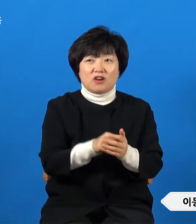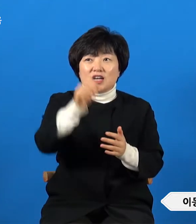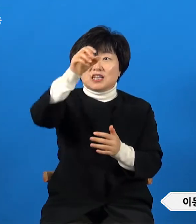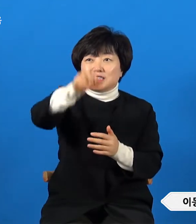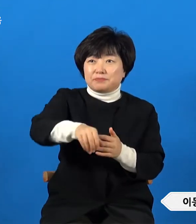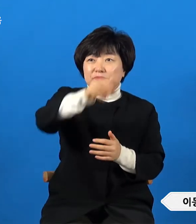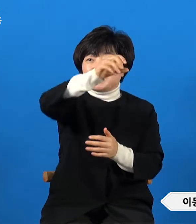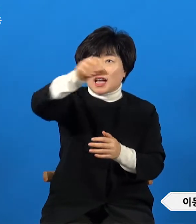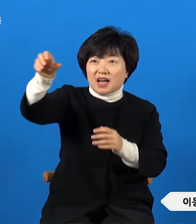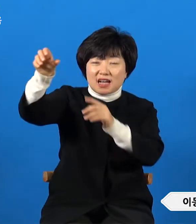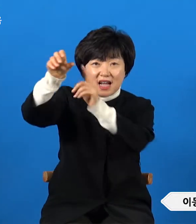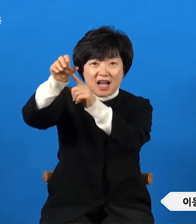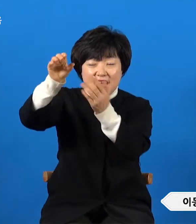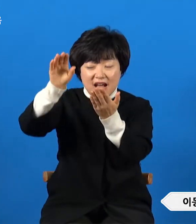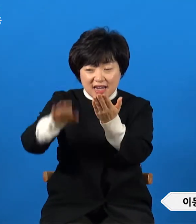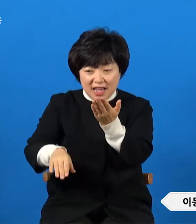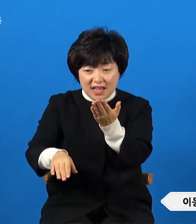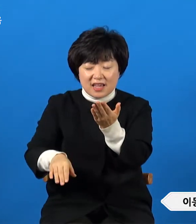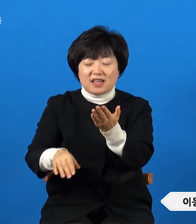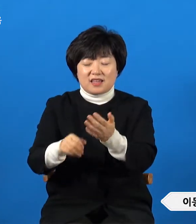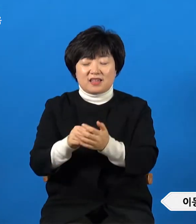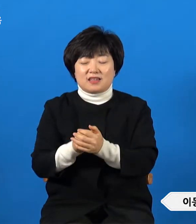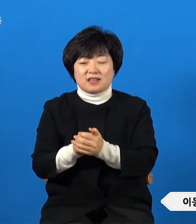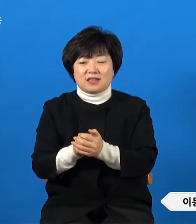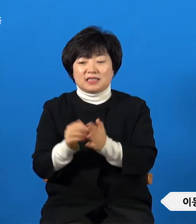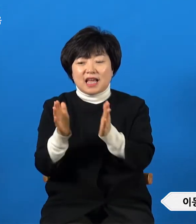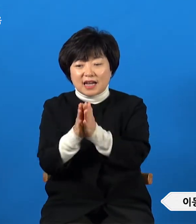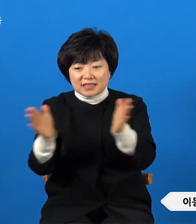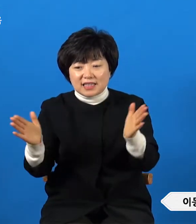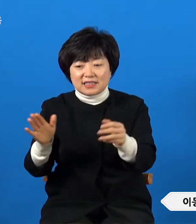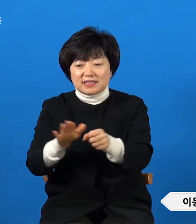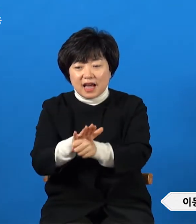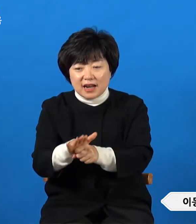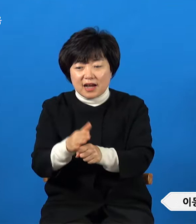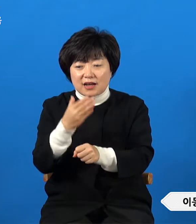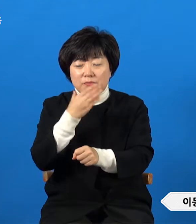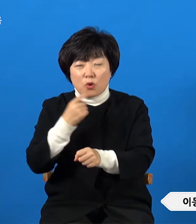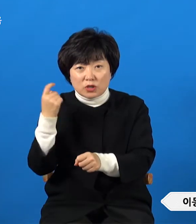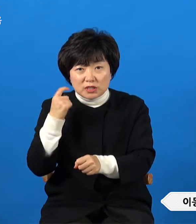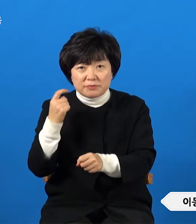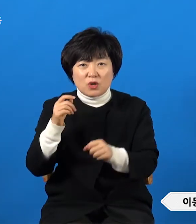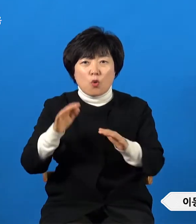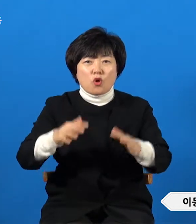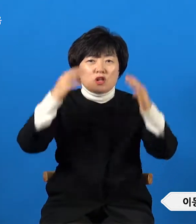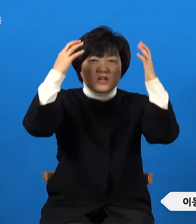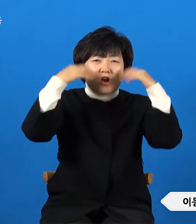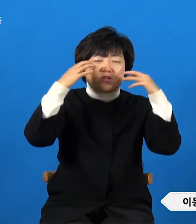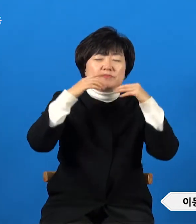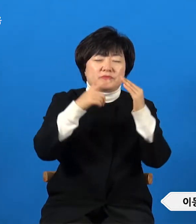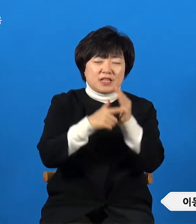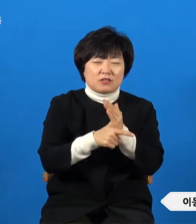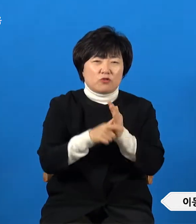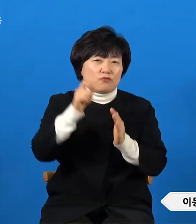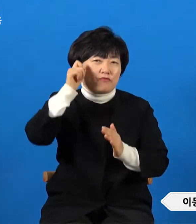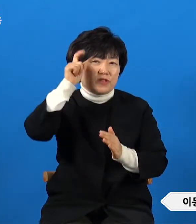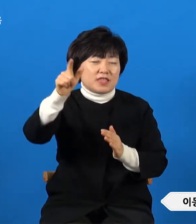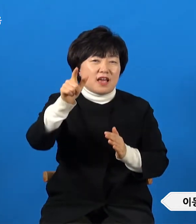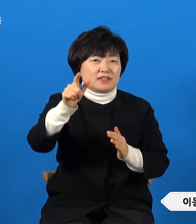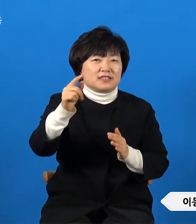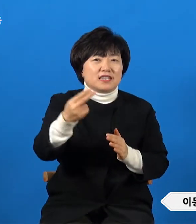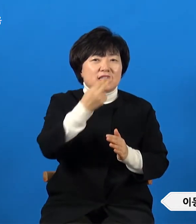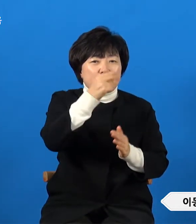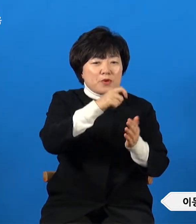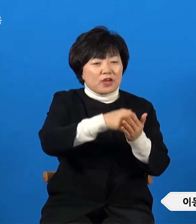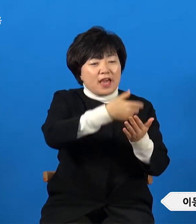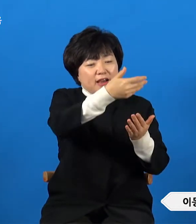아래 시작된 이 사랑이, 이 복음이 이번 여름철에도 위대한 생명의 강을 이루어 흘러갈 수 있기를